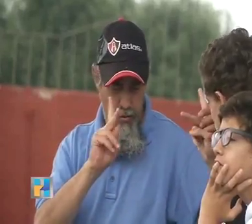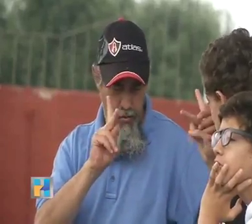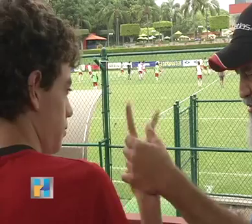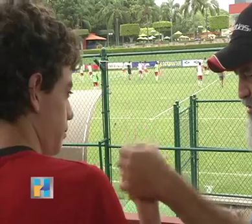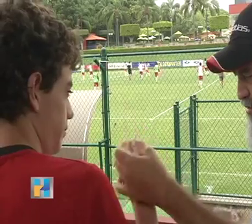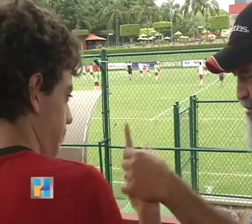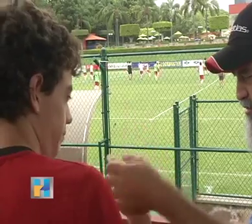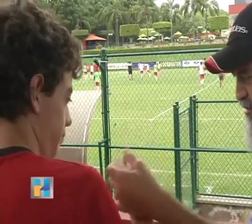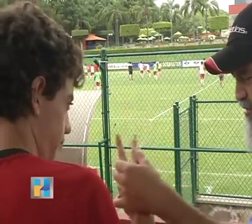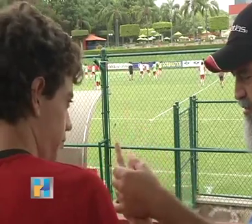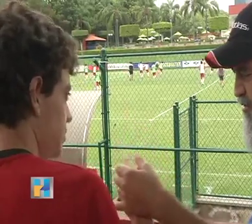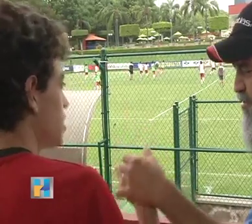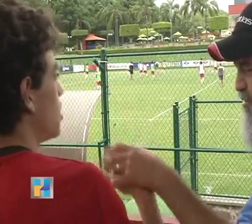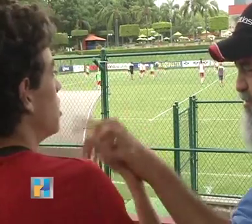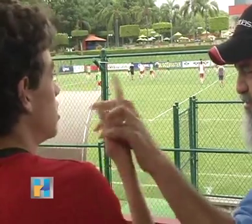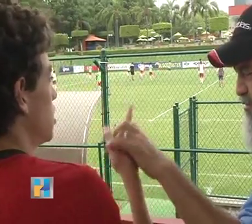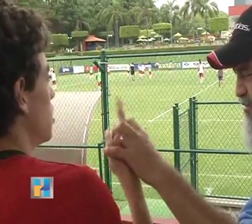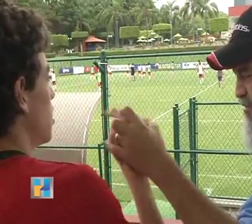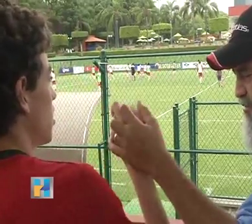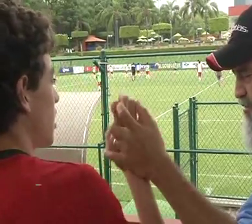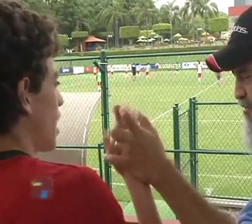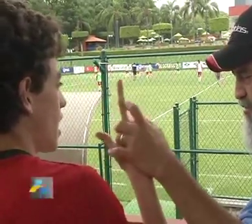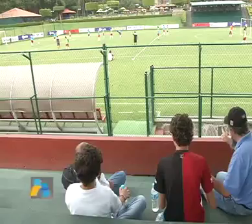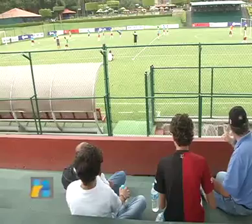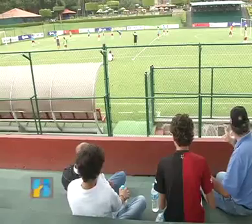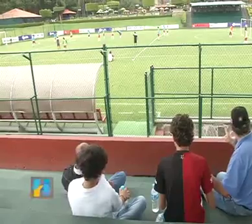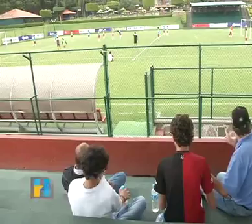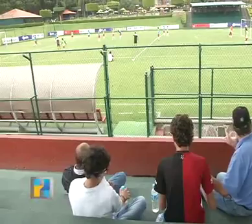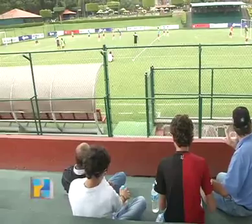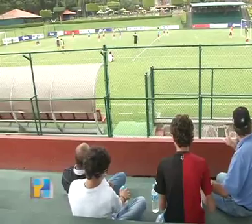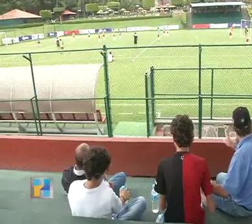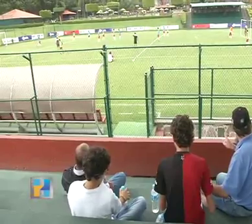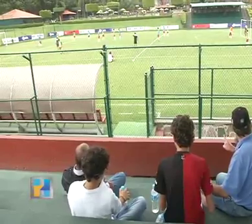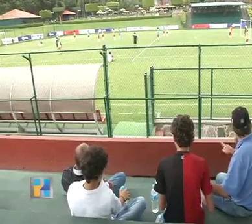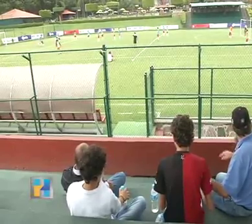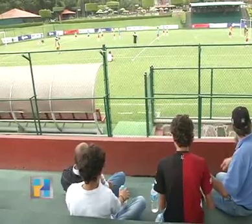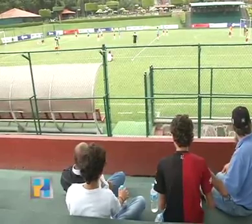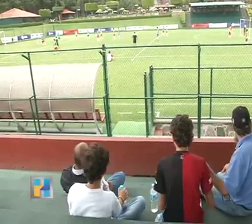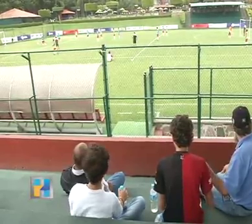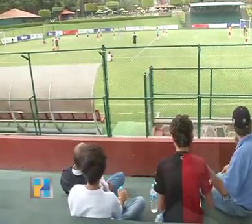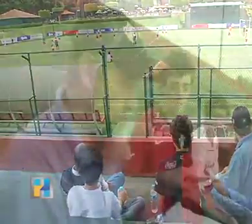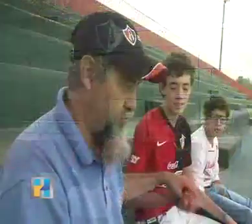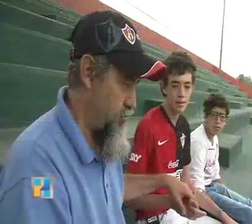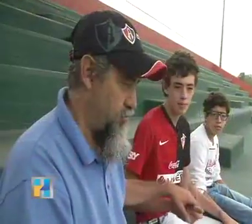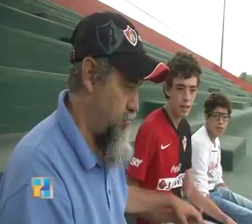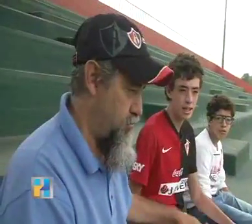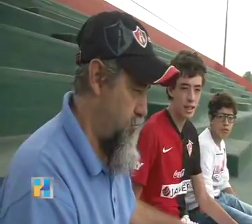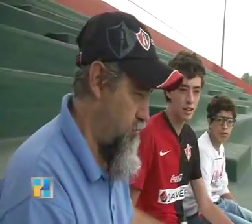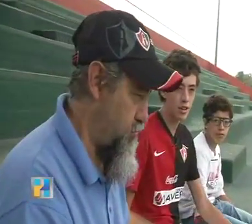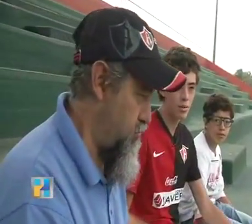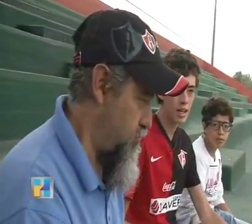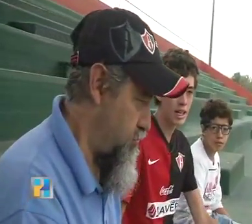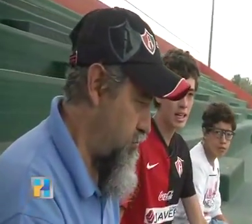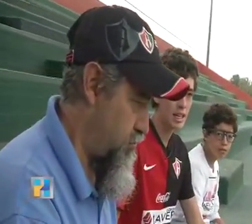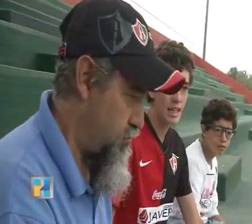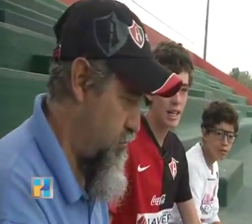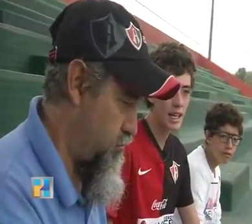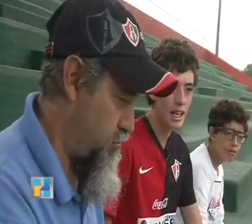una preocupación que también lo ocupa y comparte con sus hijos. Estamos platicando normal